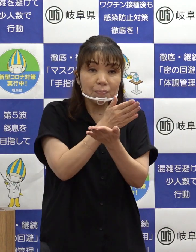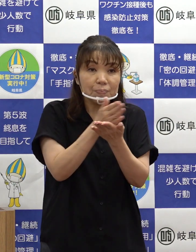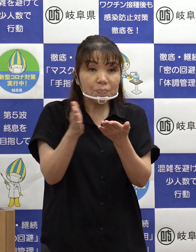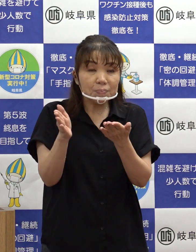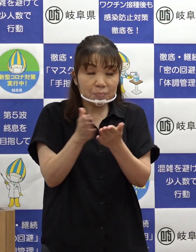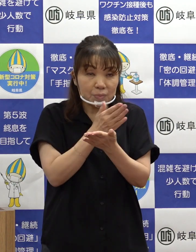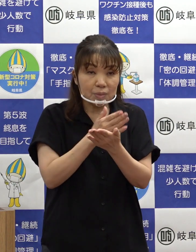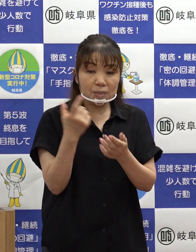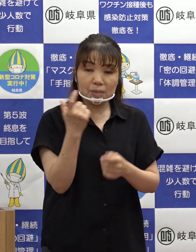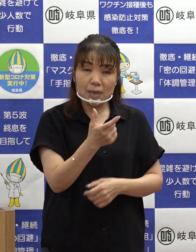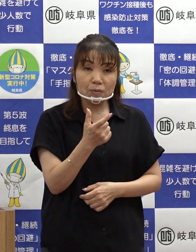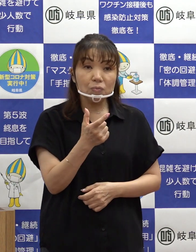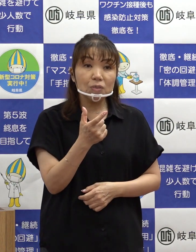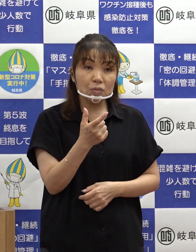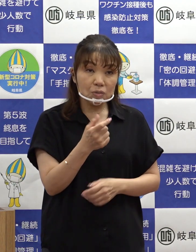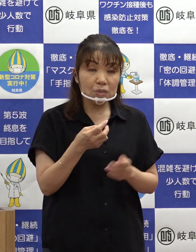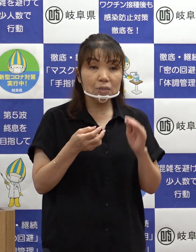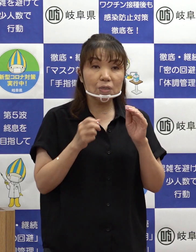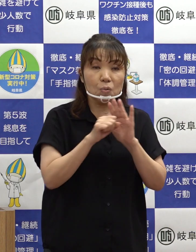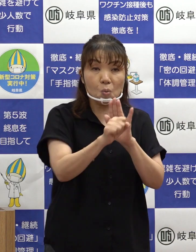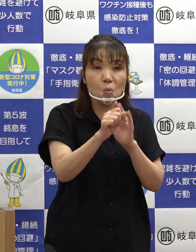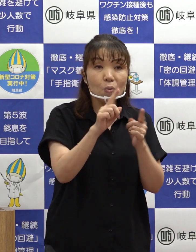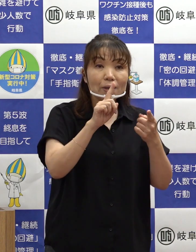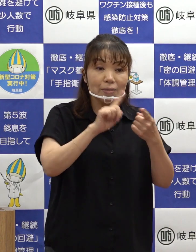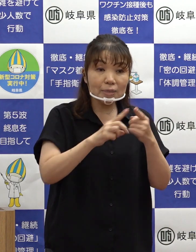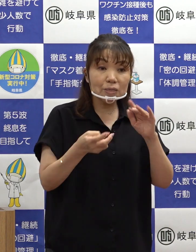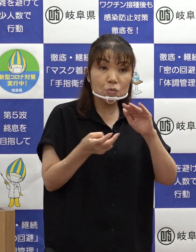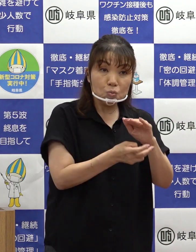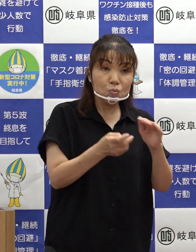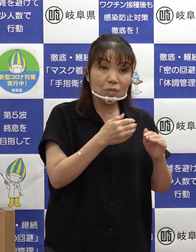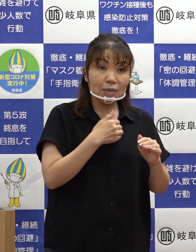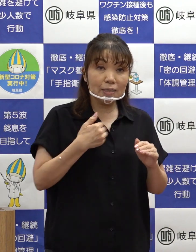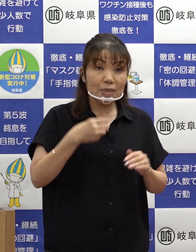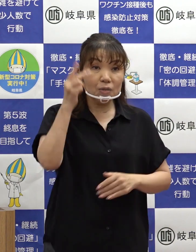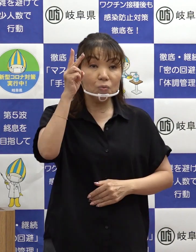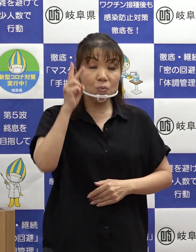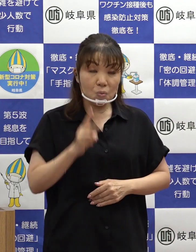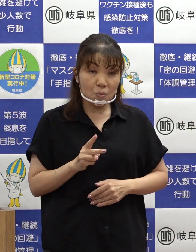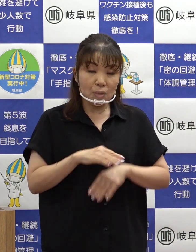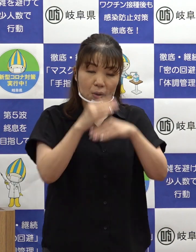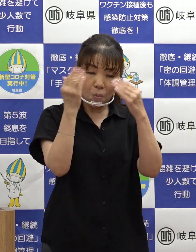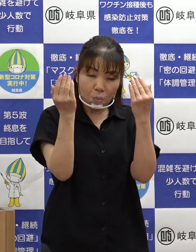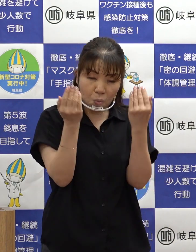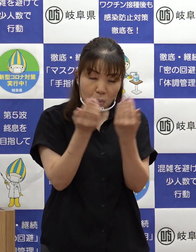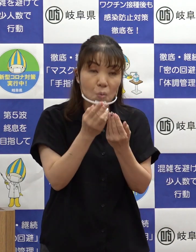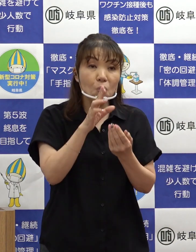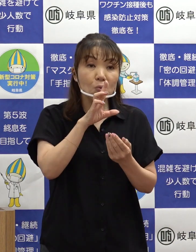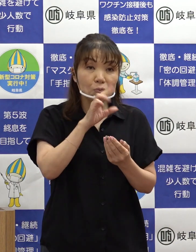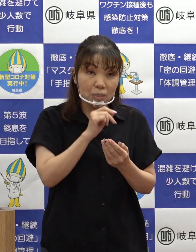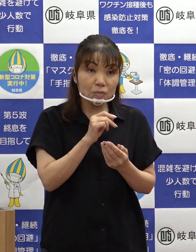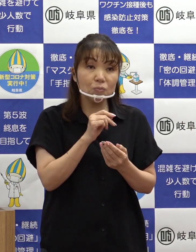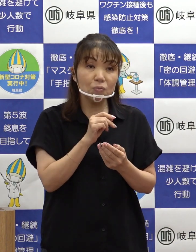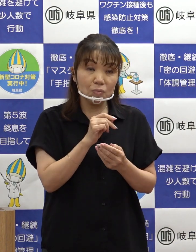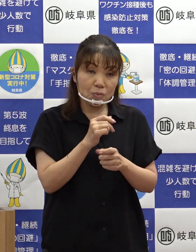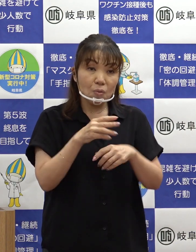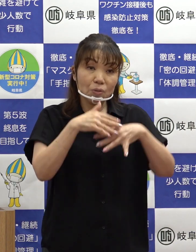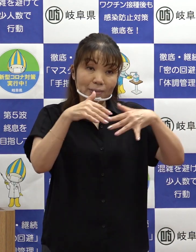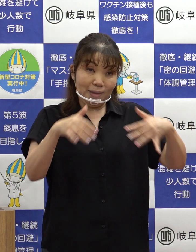果的に入院していただくような、そういうオールギフの調整システムを構築しようということ